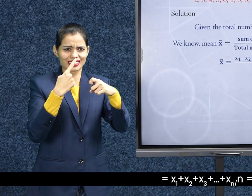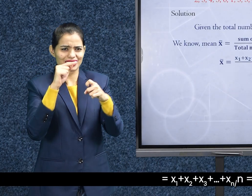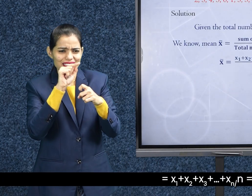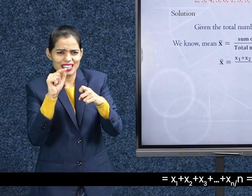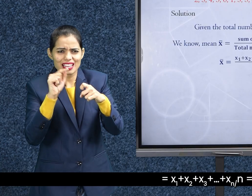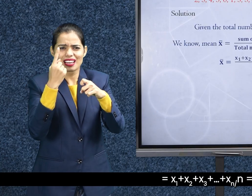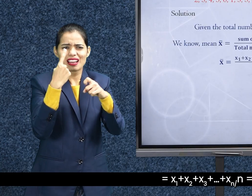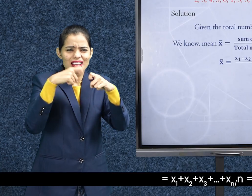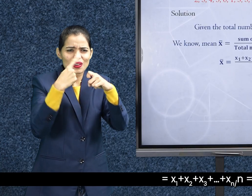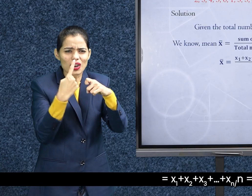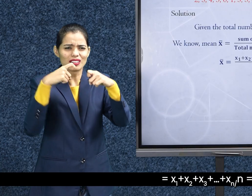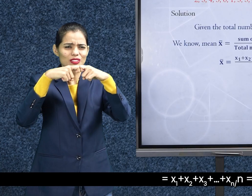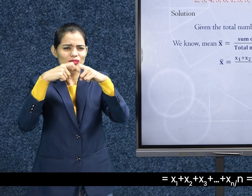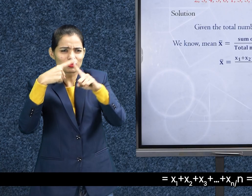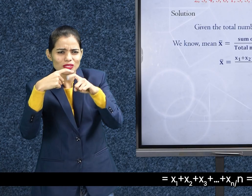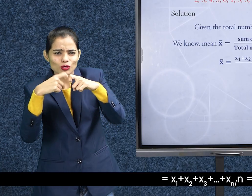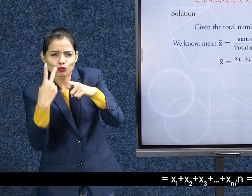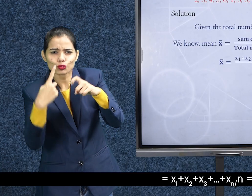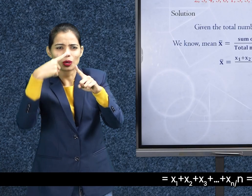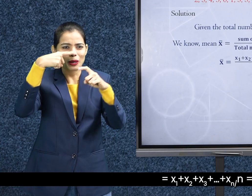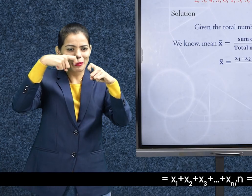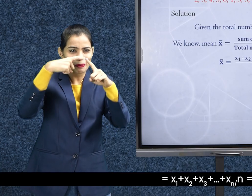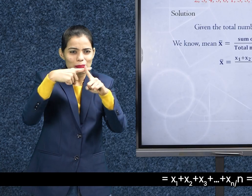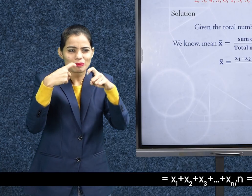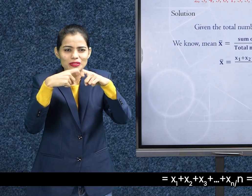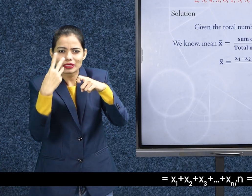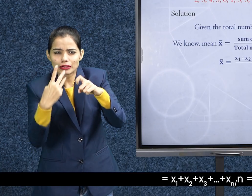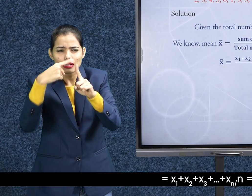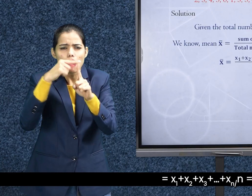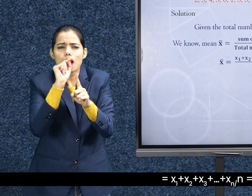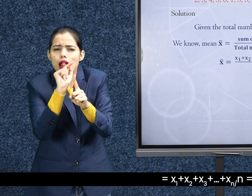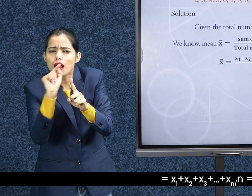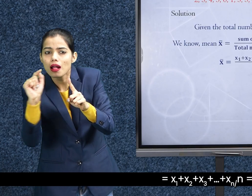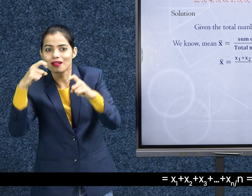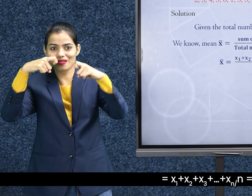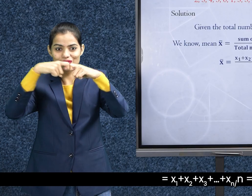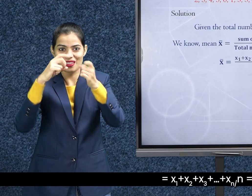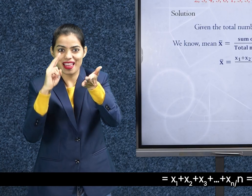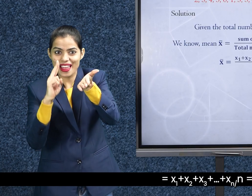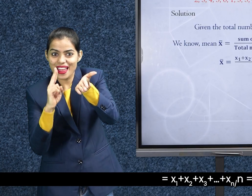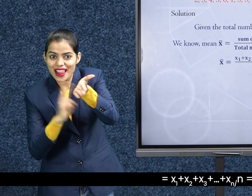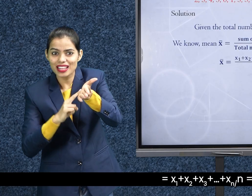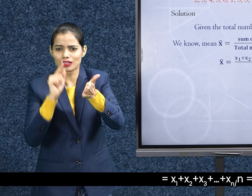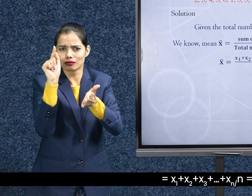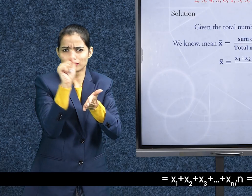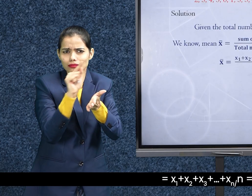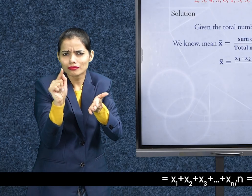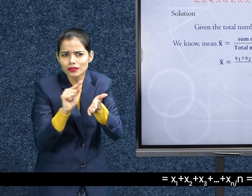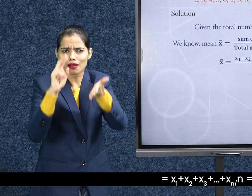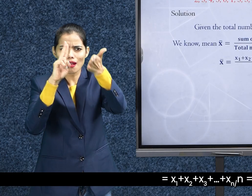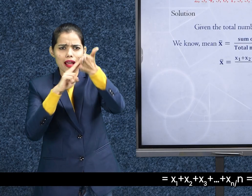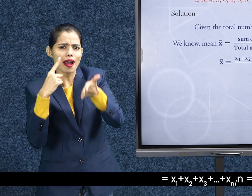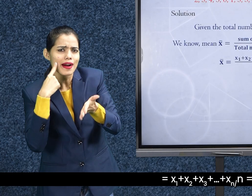x is equal to x1 plus x2 plus x3 plus up to plus xnn is equal to I is equal to 1n